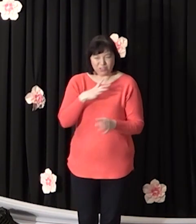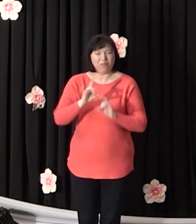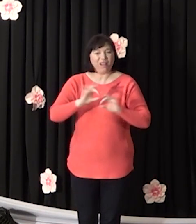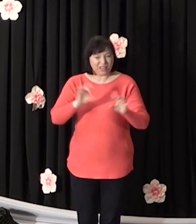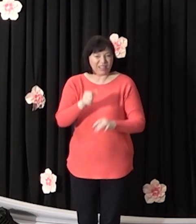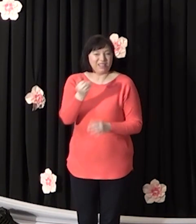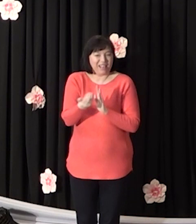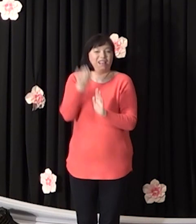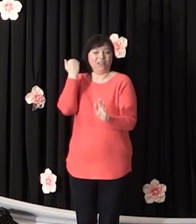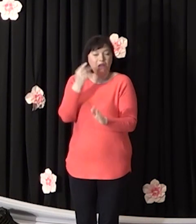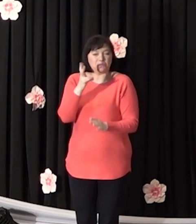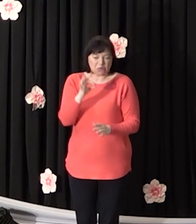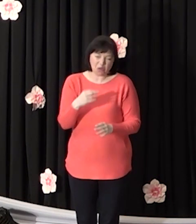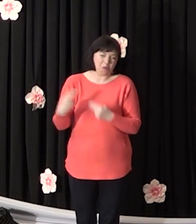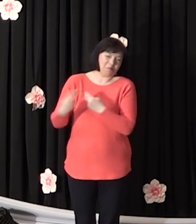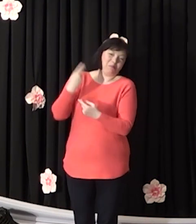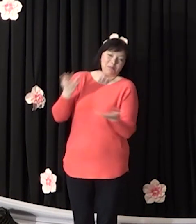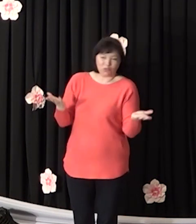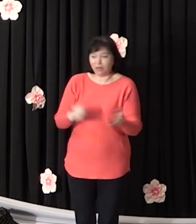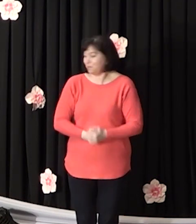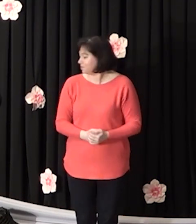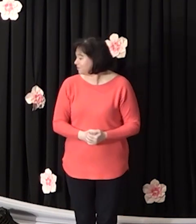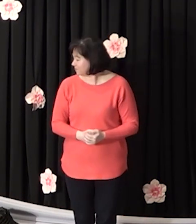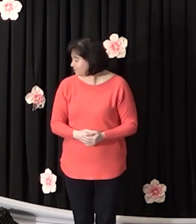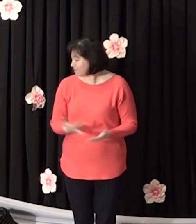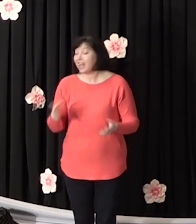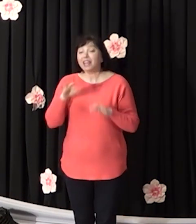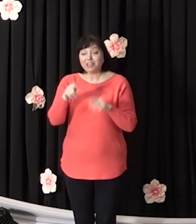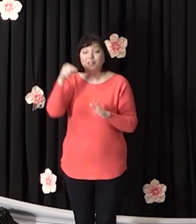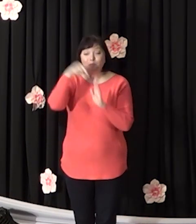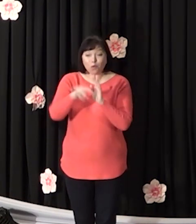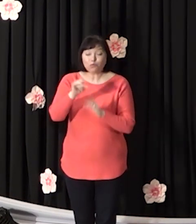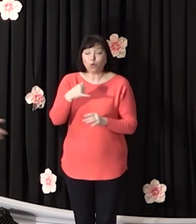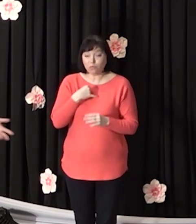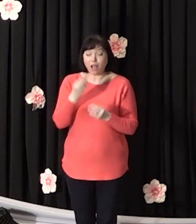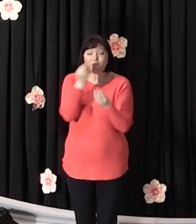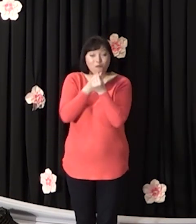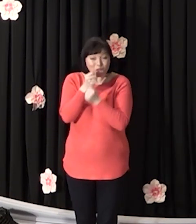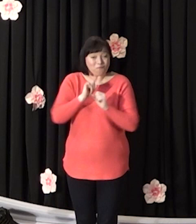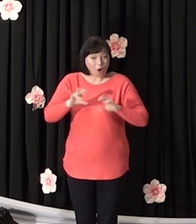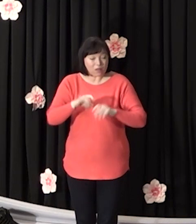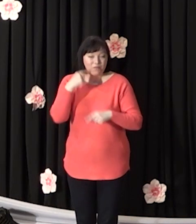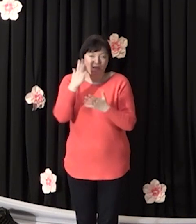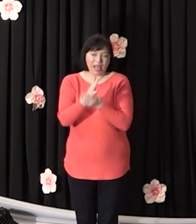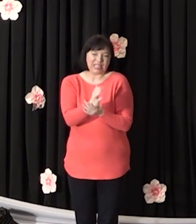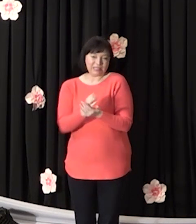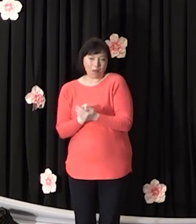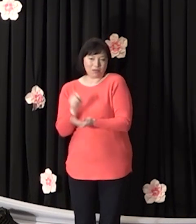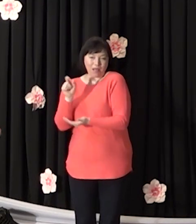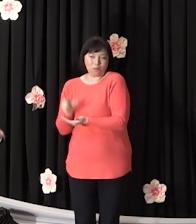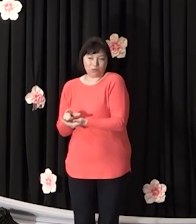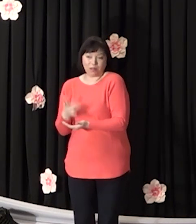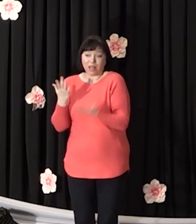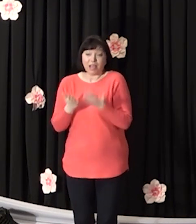про нее чуть дальше, на что-то пошло не так. Дело в том, что у нас в фокусниках всегда есть запасная бутылочка. Но это на случай,